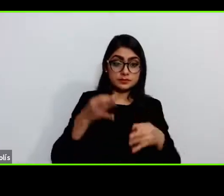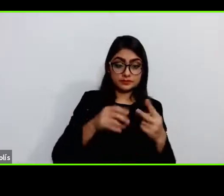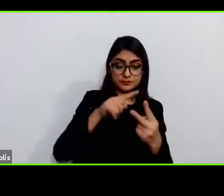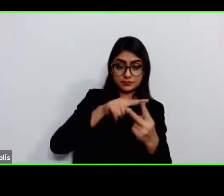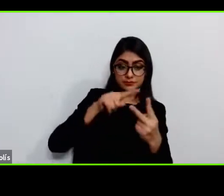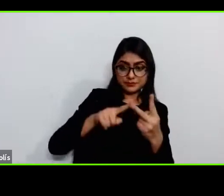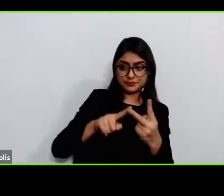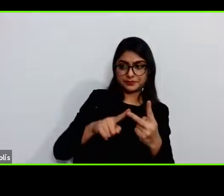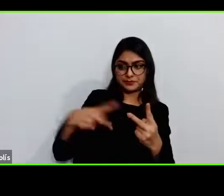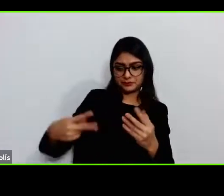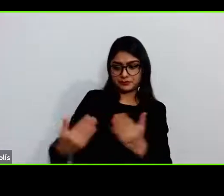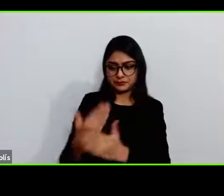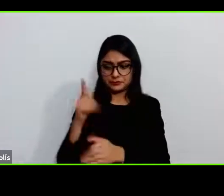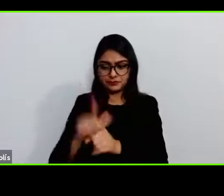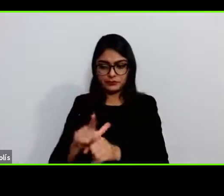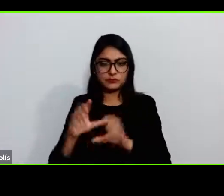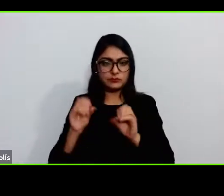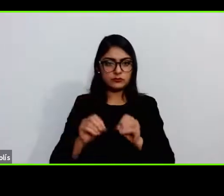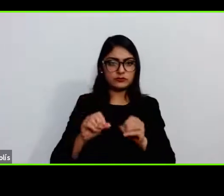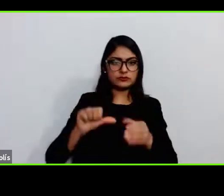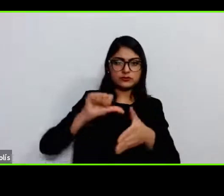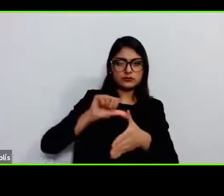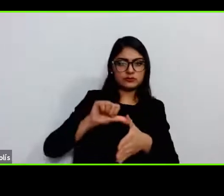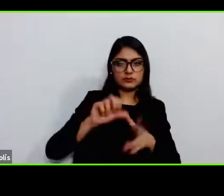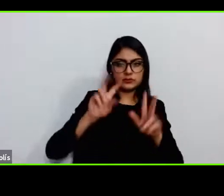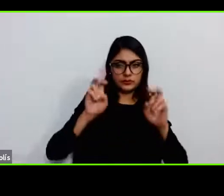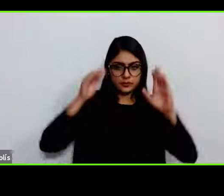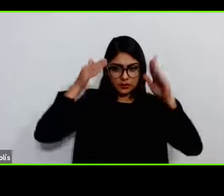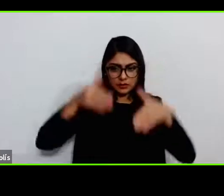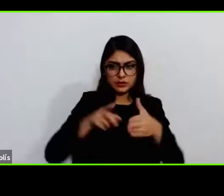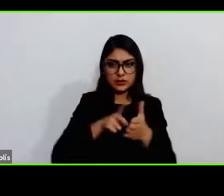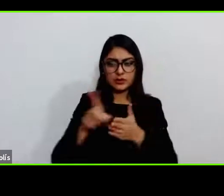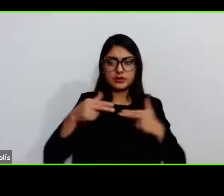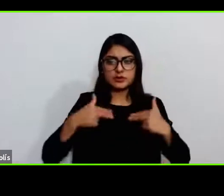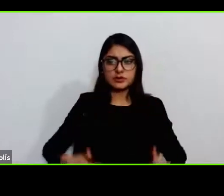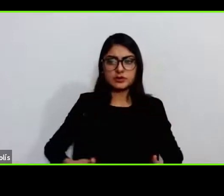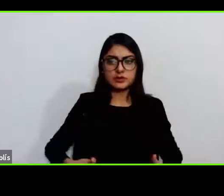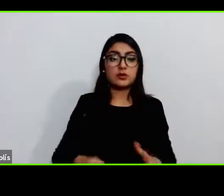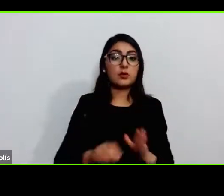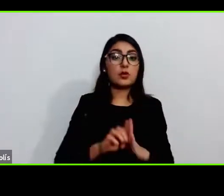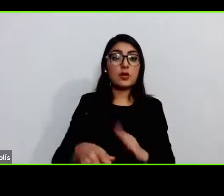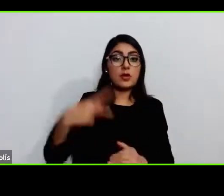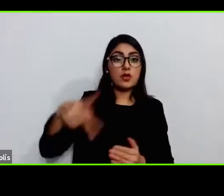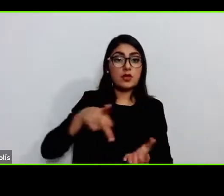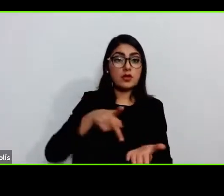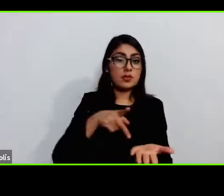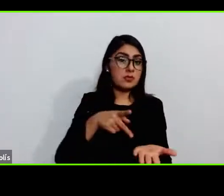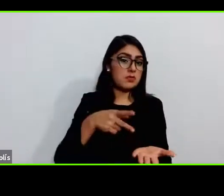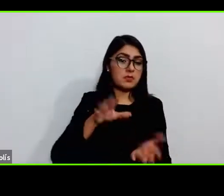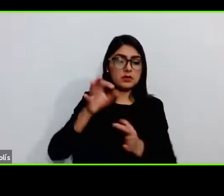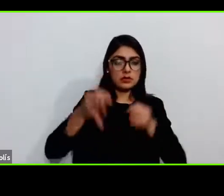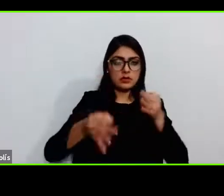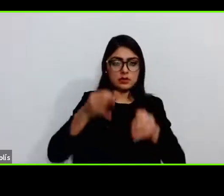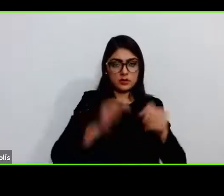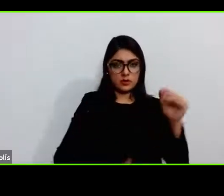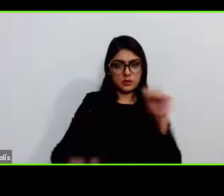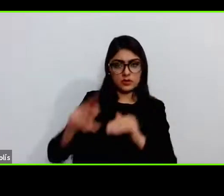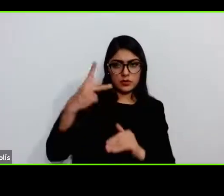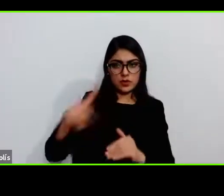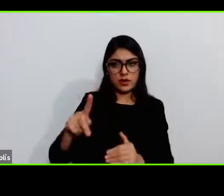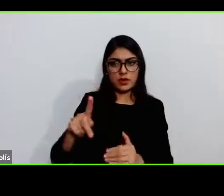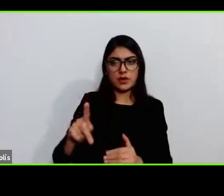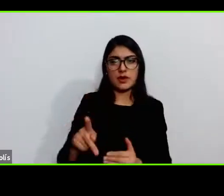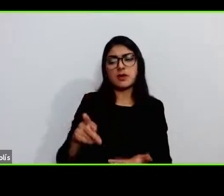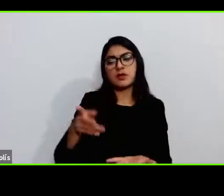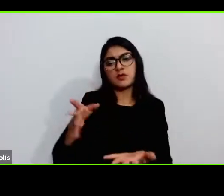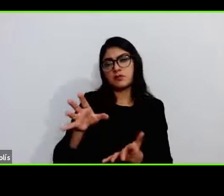facultad de interpretar, por ejemplo, la libertad de expresión. La Corte Mexicana tiene la atribución de interpretar la libertad de expresión